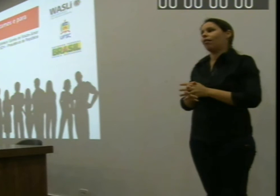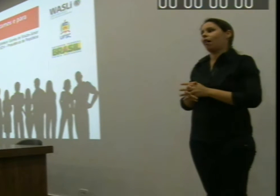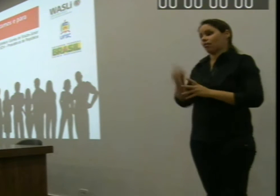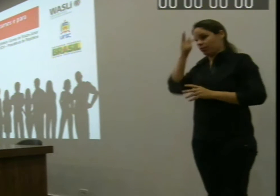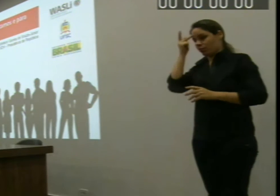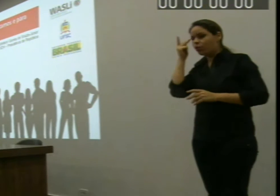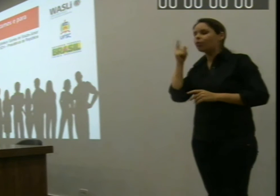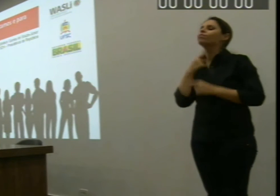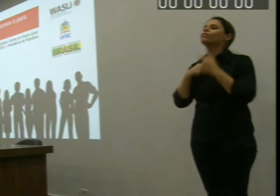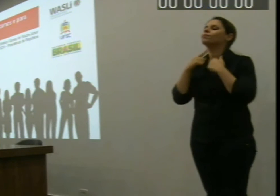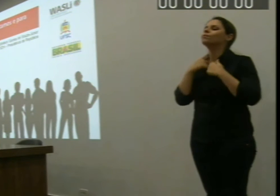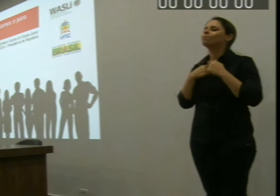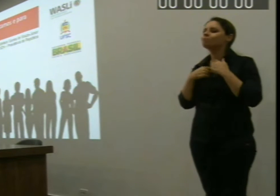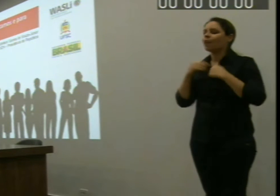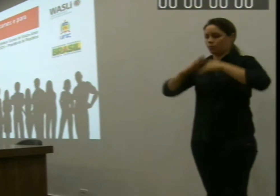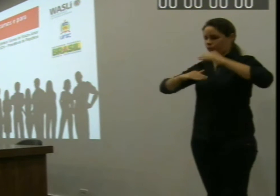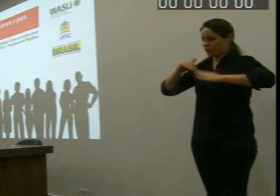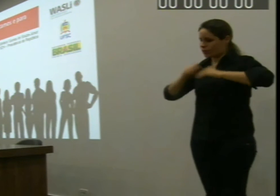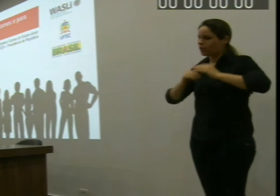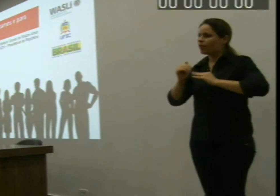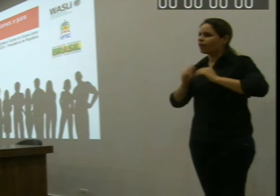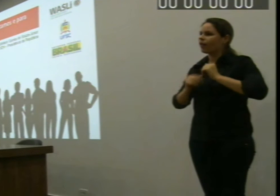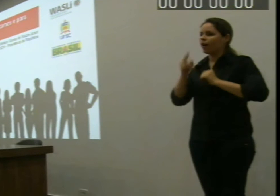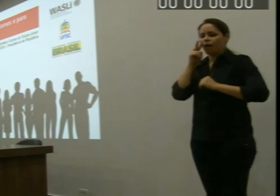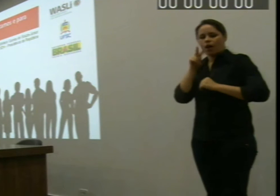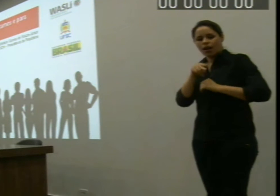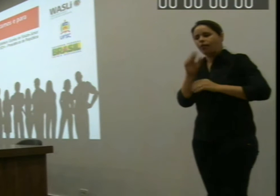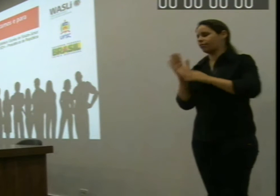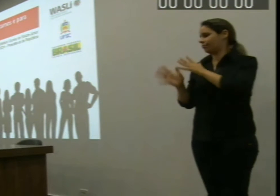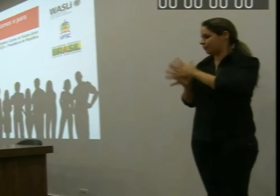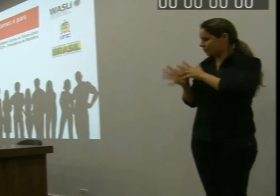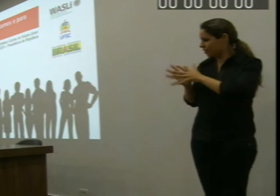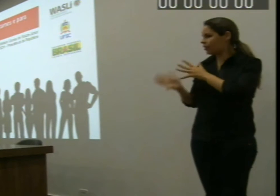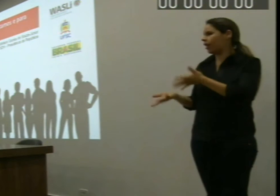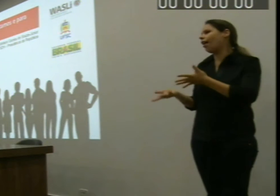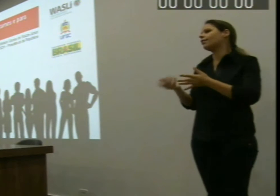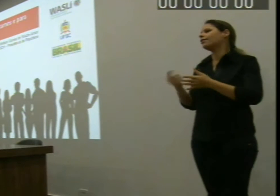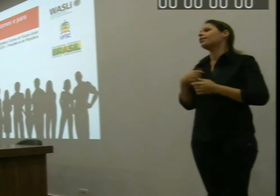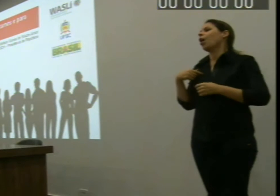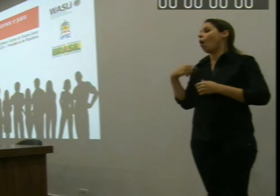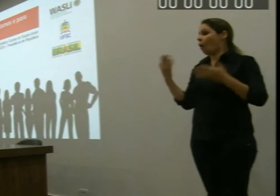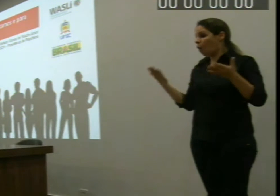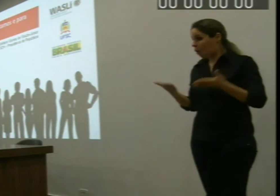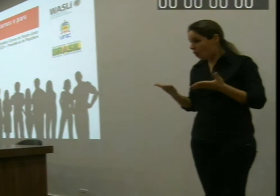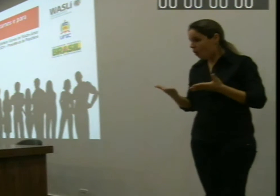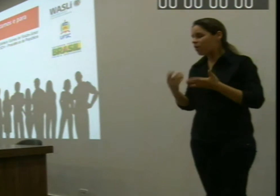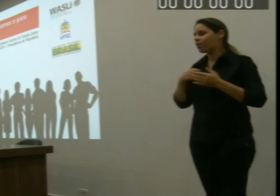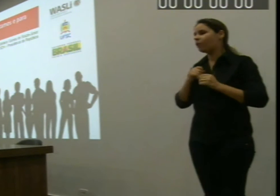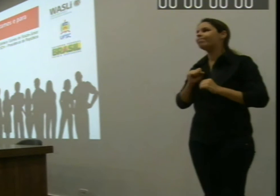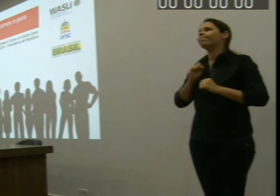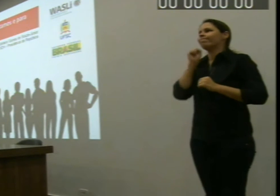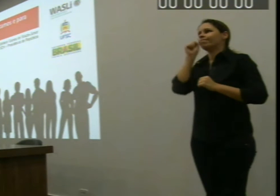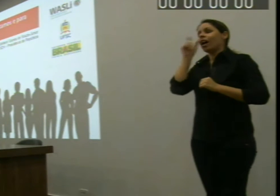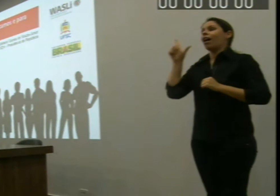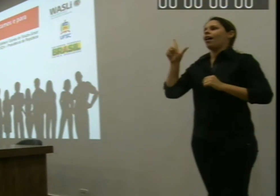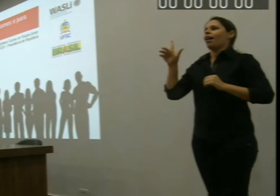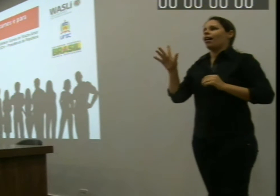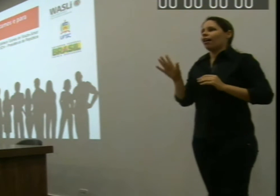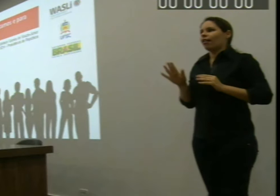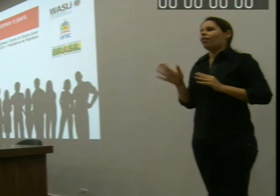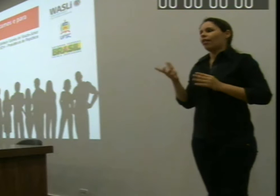eu aprendi sobre educação e aí eu me despertei como professor também e aquilo que eu sou também hoje professor e